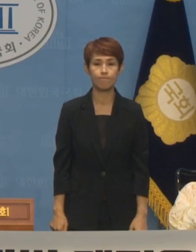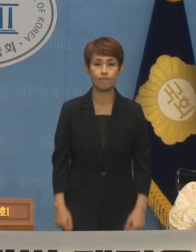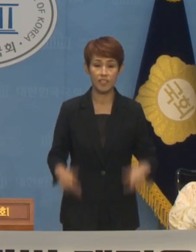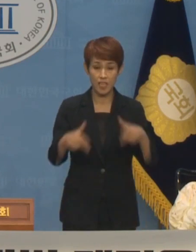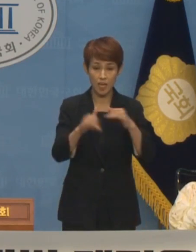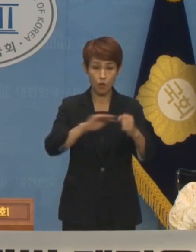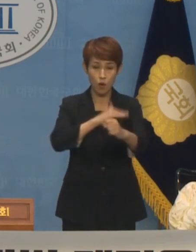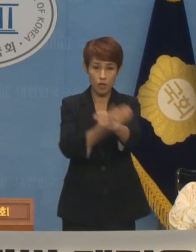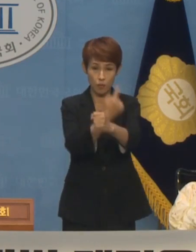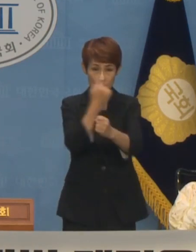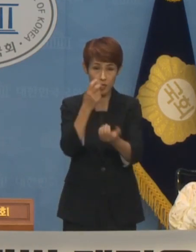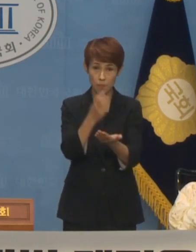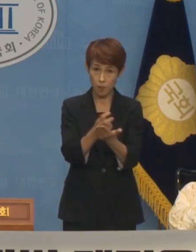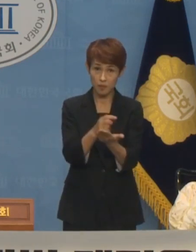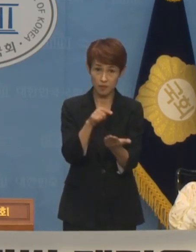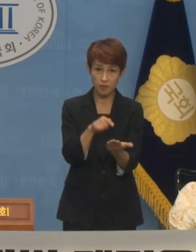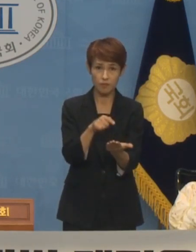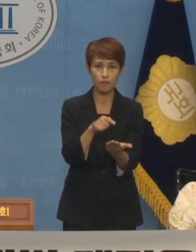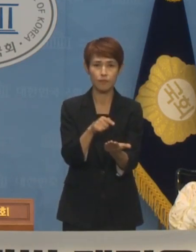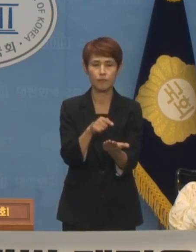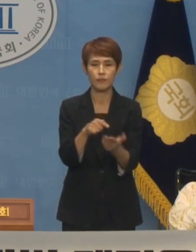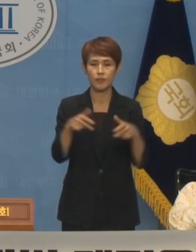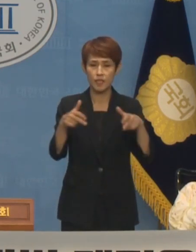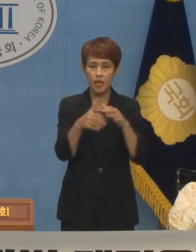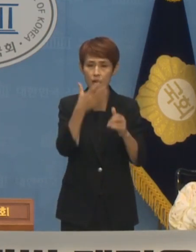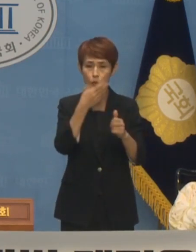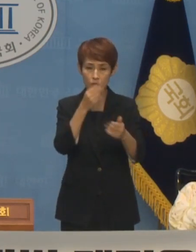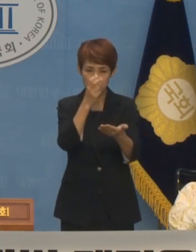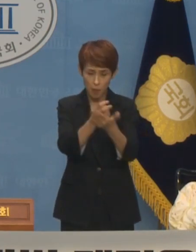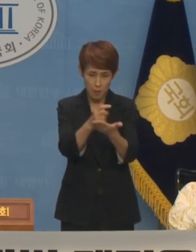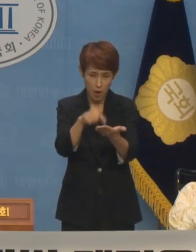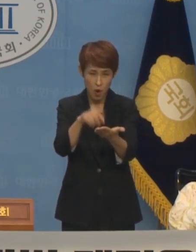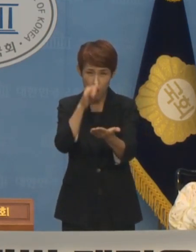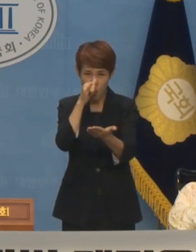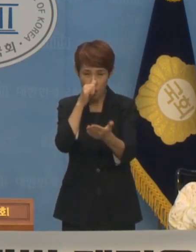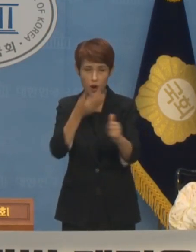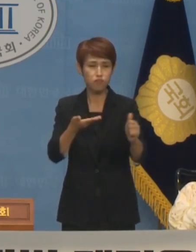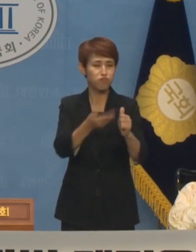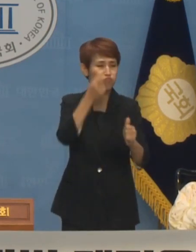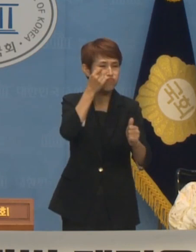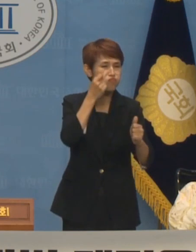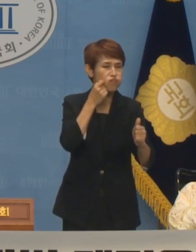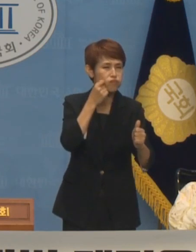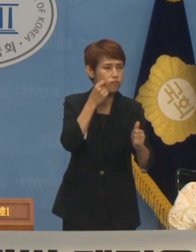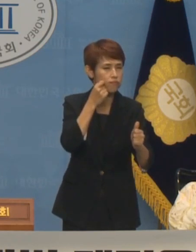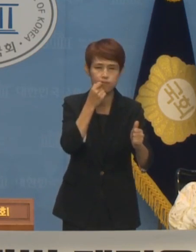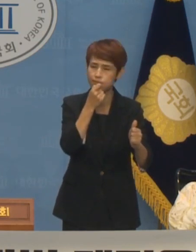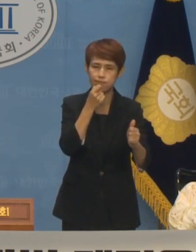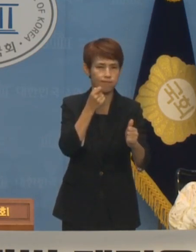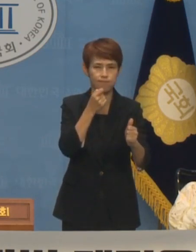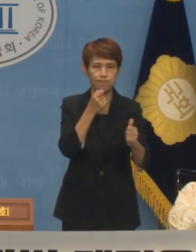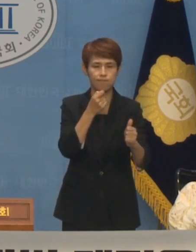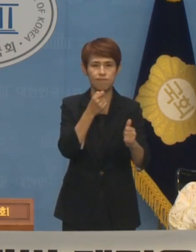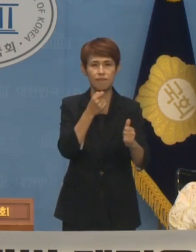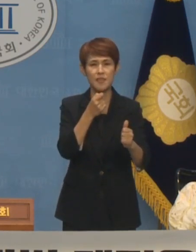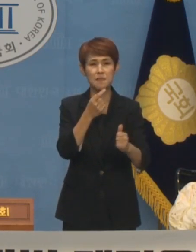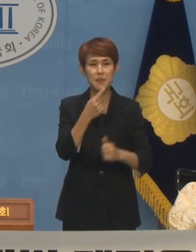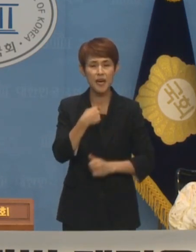장애인 권리 보장법은 현재 장애인 복지법에 남아있는 시혜와 동정의 대상으로